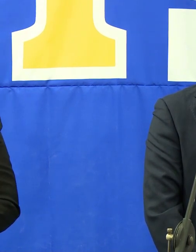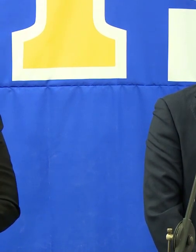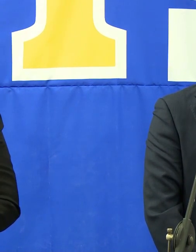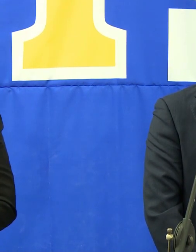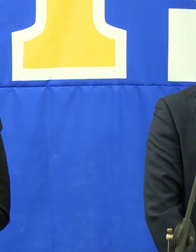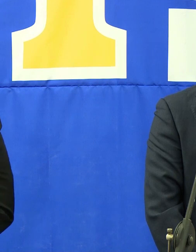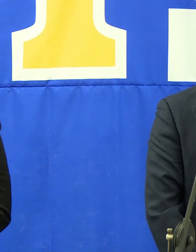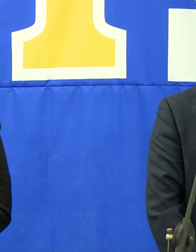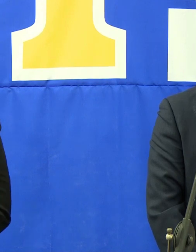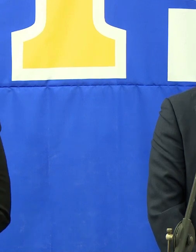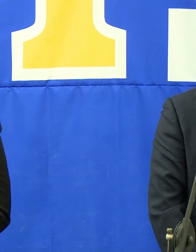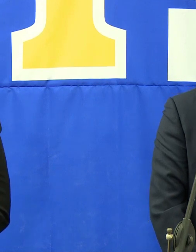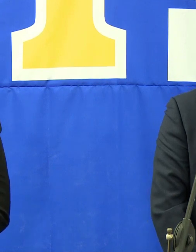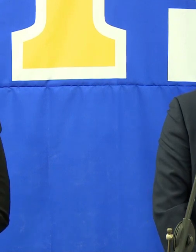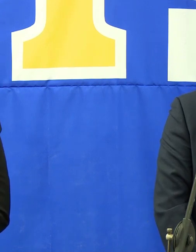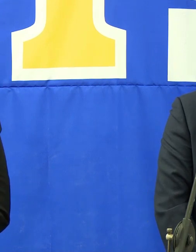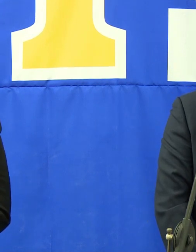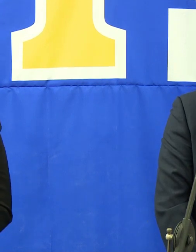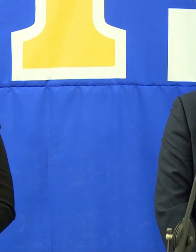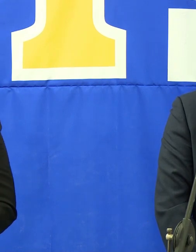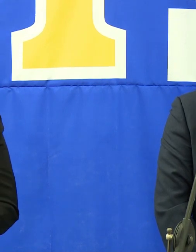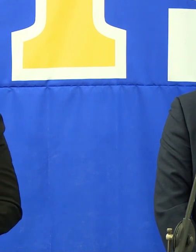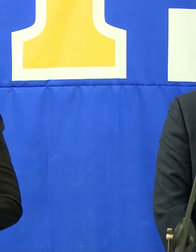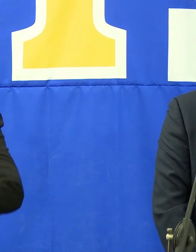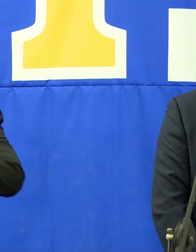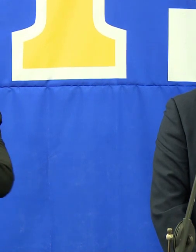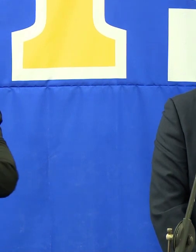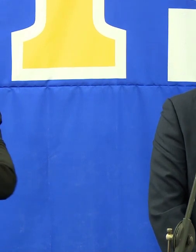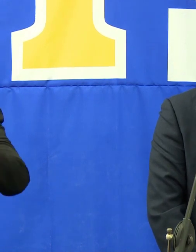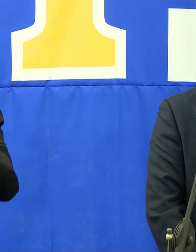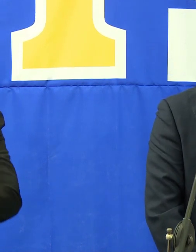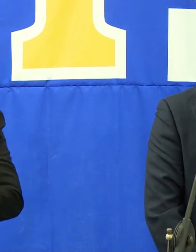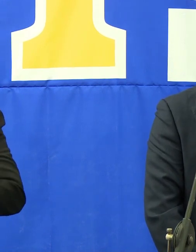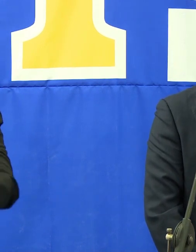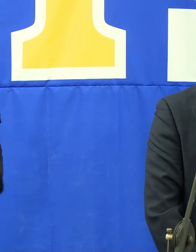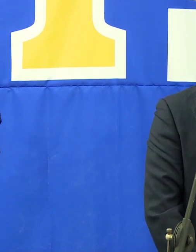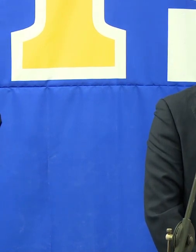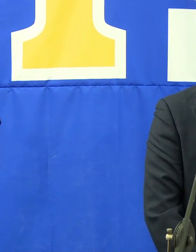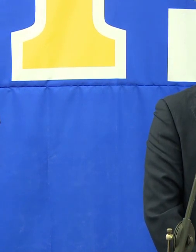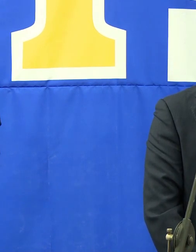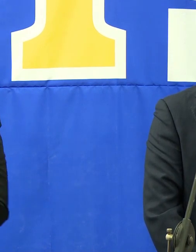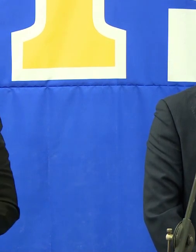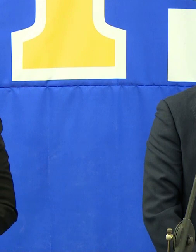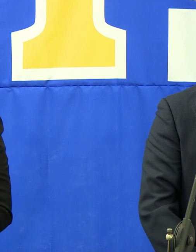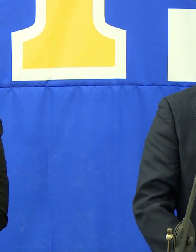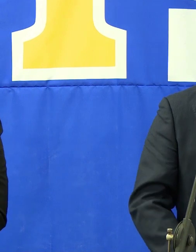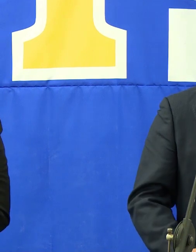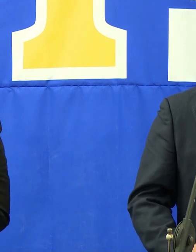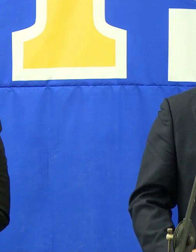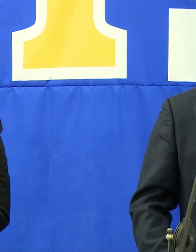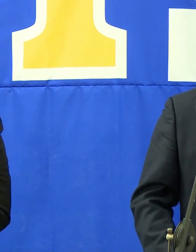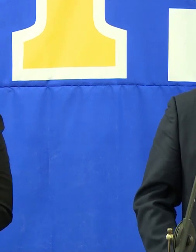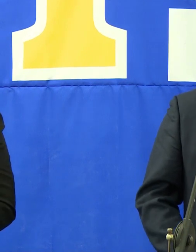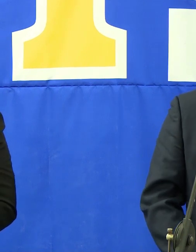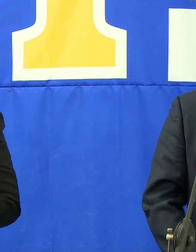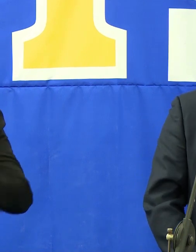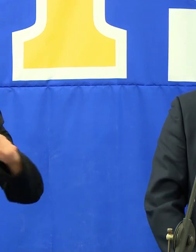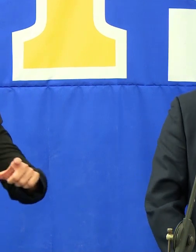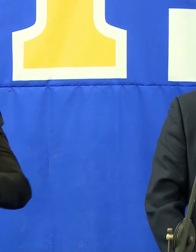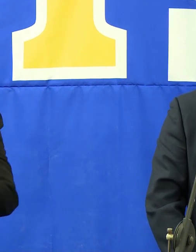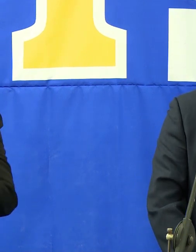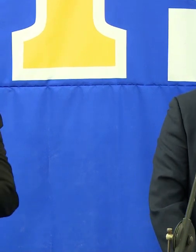그동안은 너무 큰 프로젝트만들을 주장하다가 잘 안 되고 그랬었는데 그런 것보다는 우리 주민들이